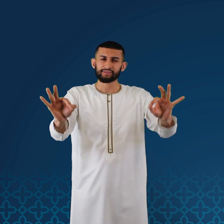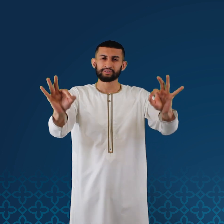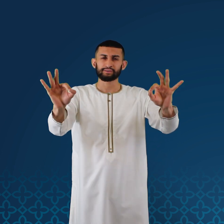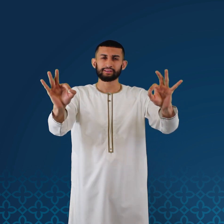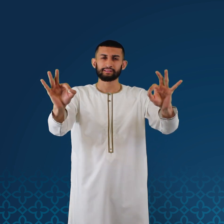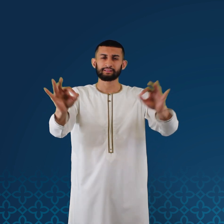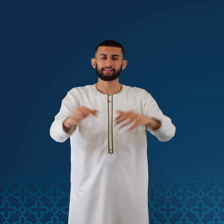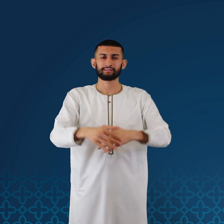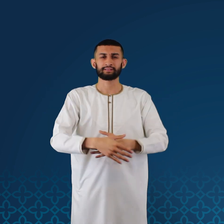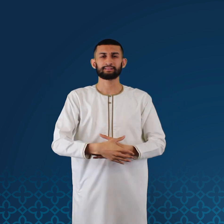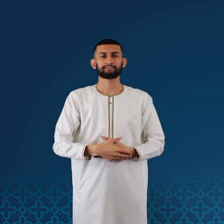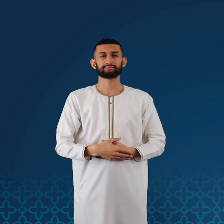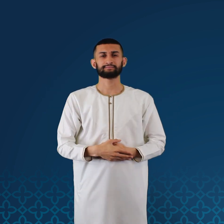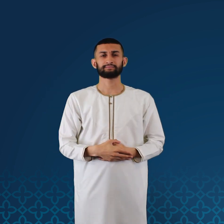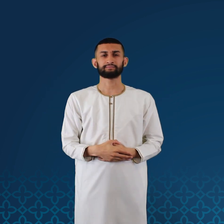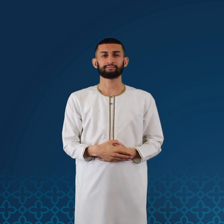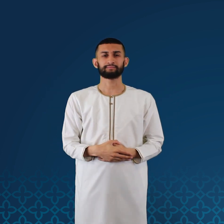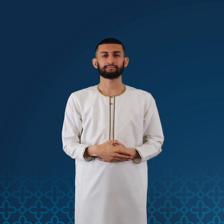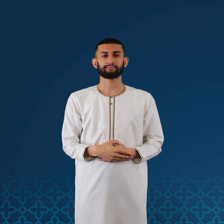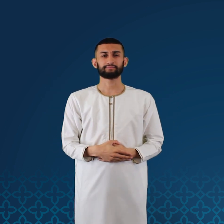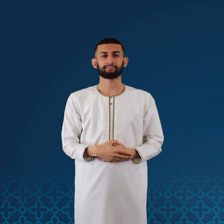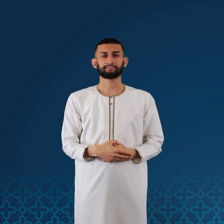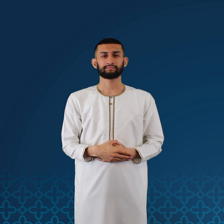المطمئنة ارجعي